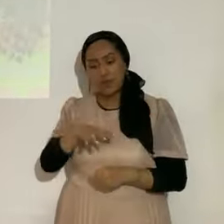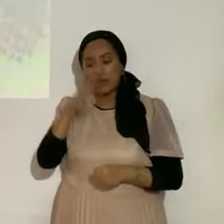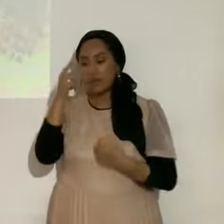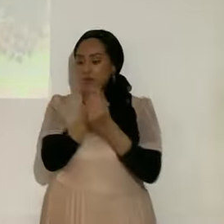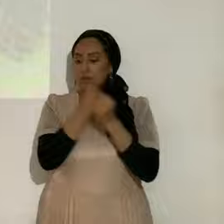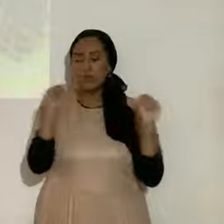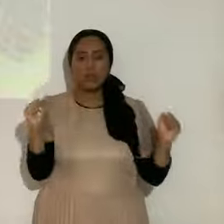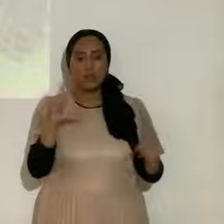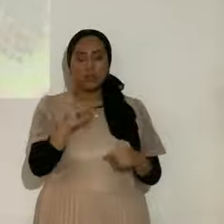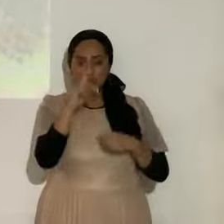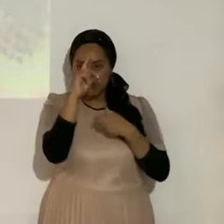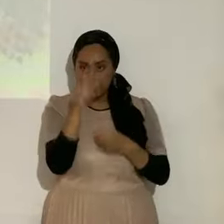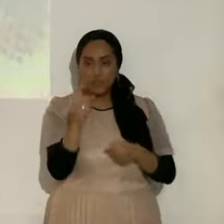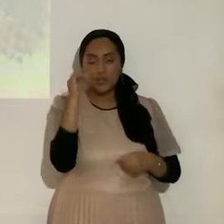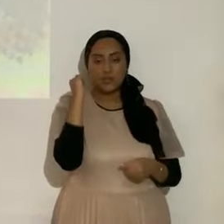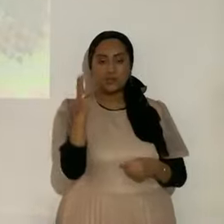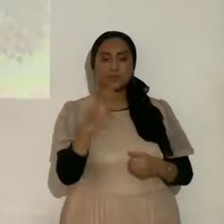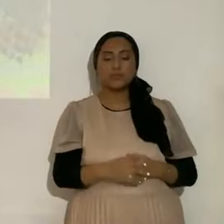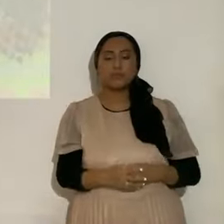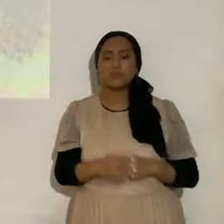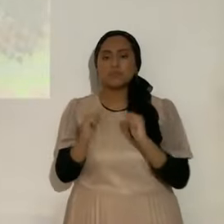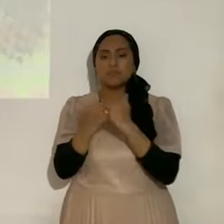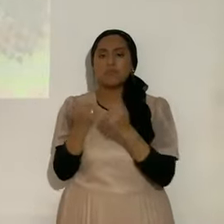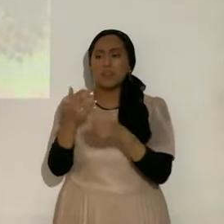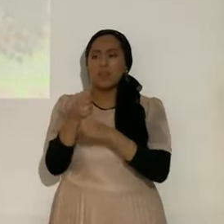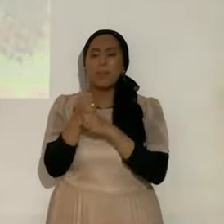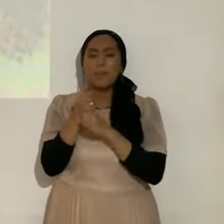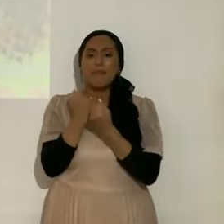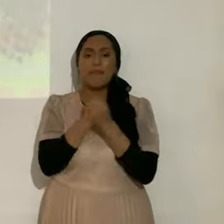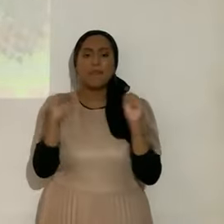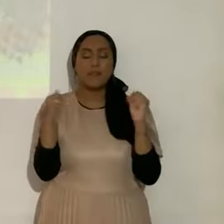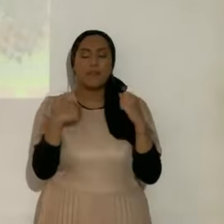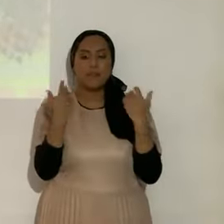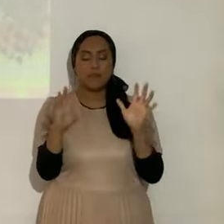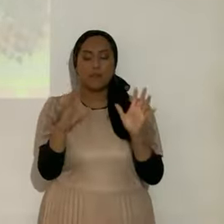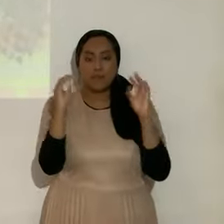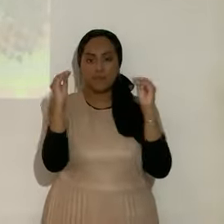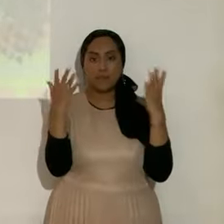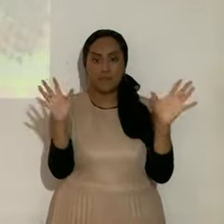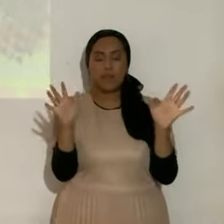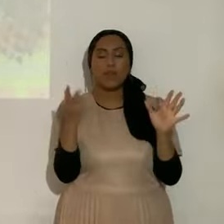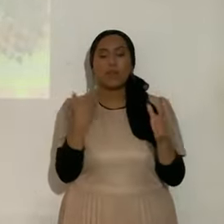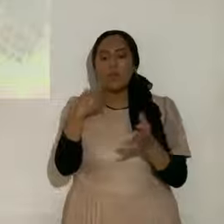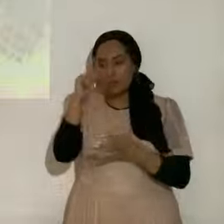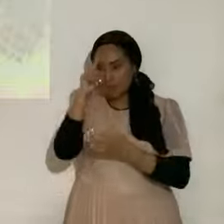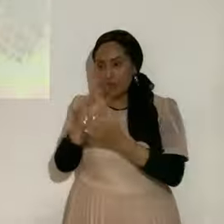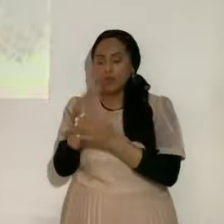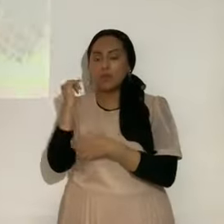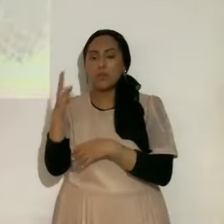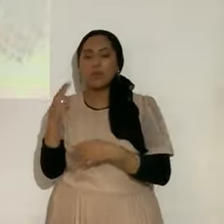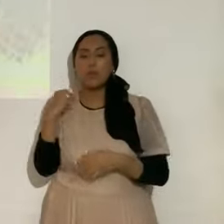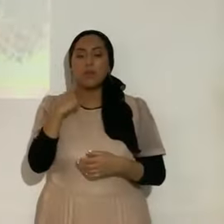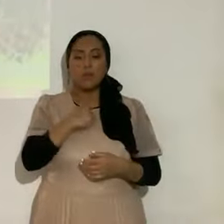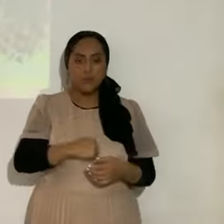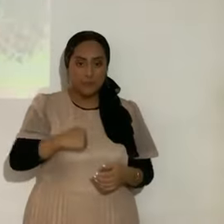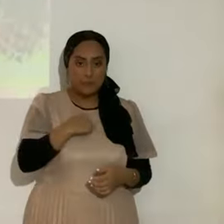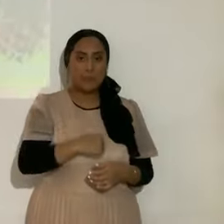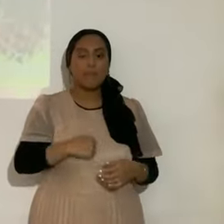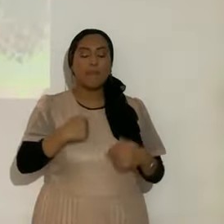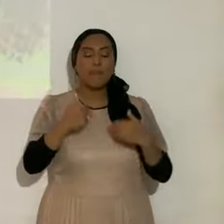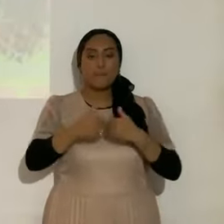salvación. Confiar en Yahweh. ¿Cómo se logra la salvación? Se nos ha ministrado mucho, creyendo en Yahweh, arrepintiéndose